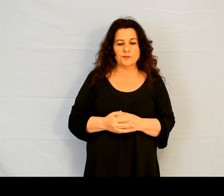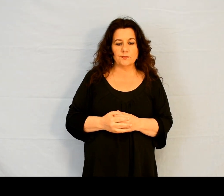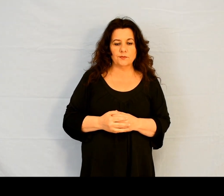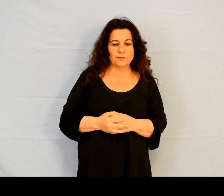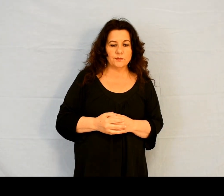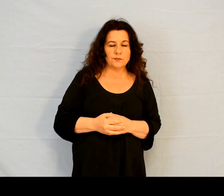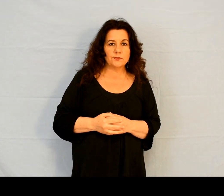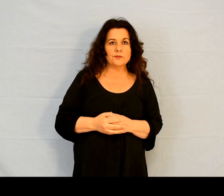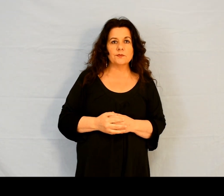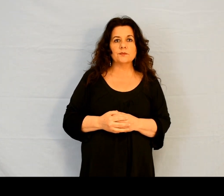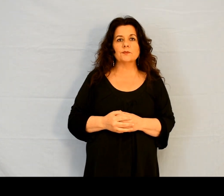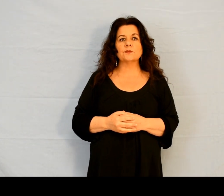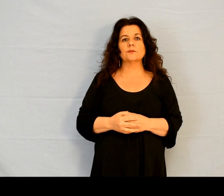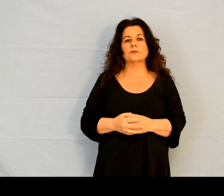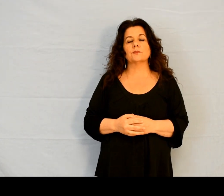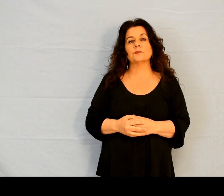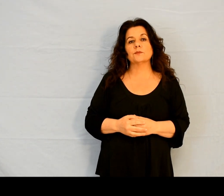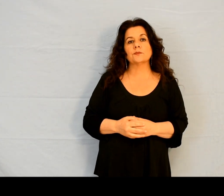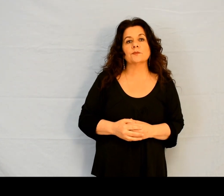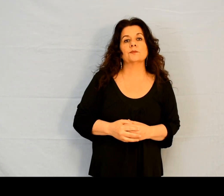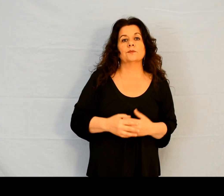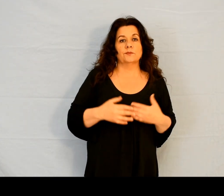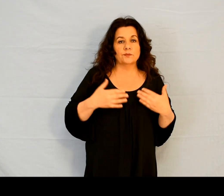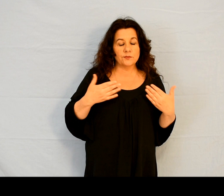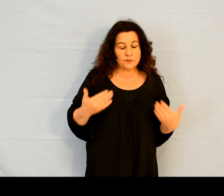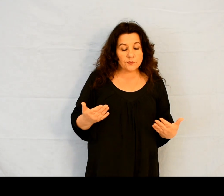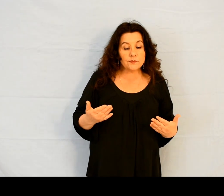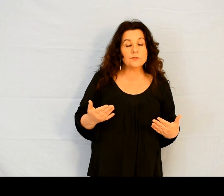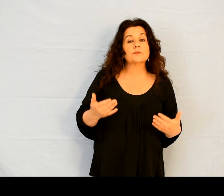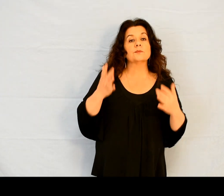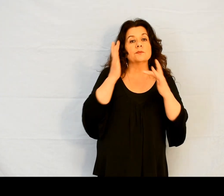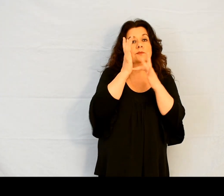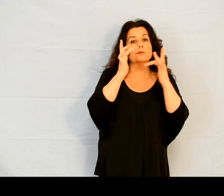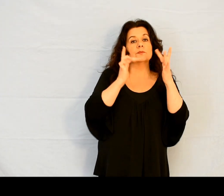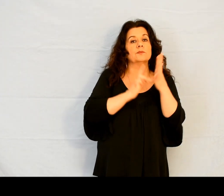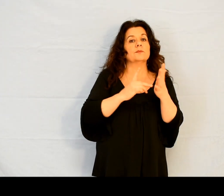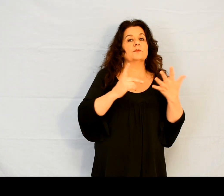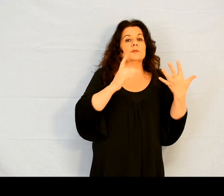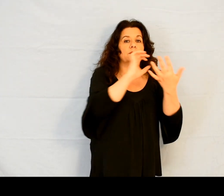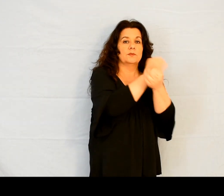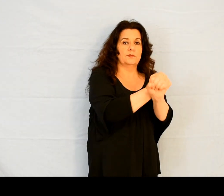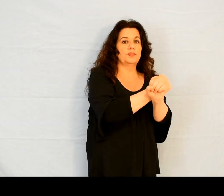Alors, on emmène Jésus chez Caïphe au prétoire.